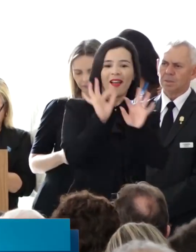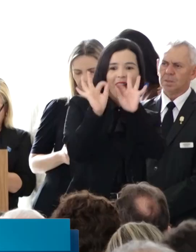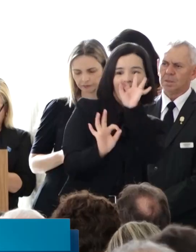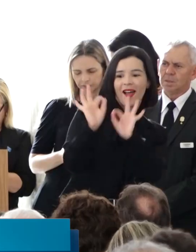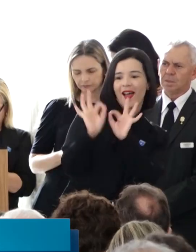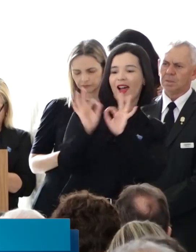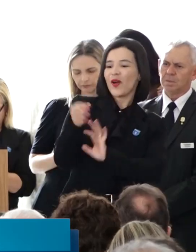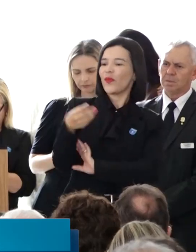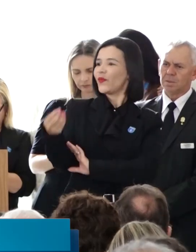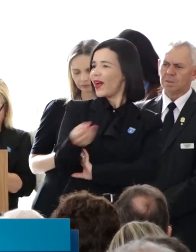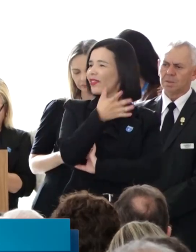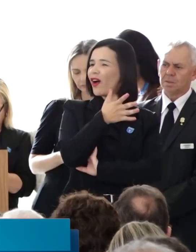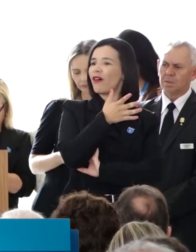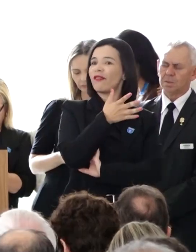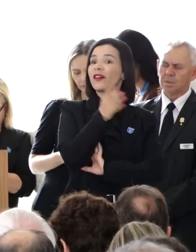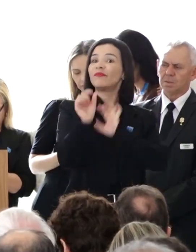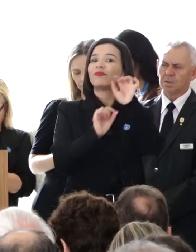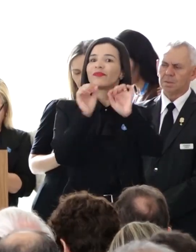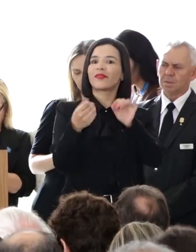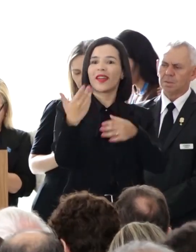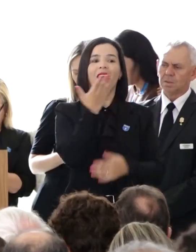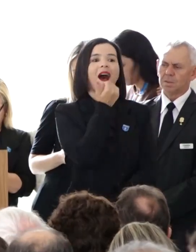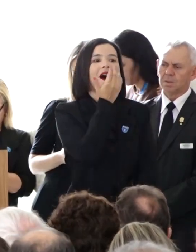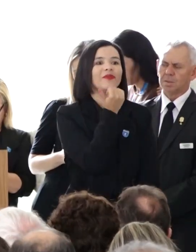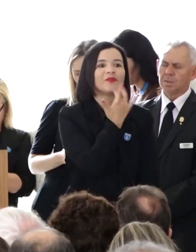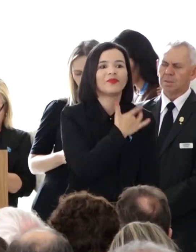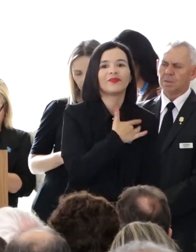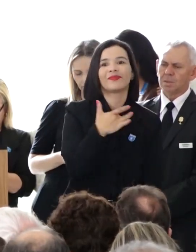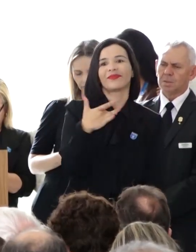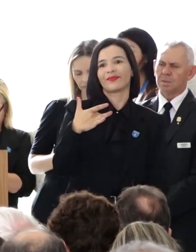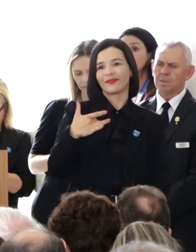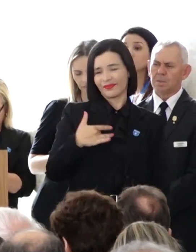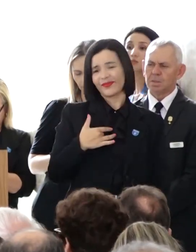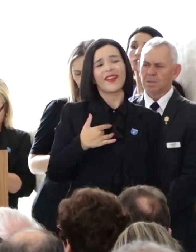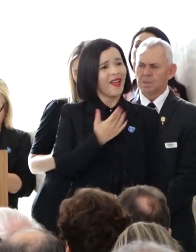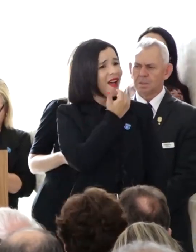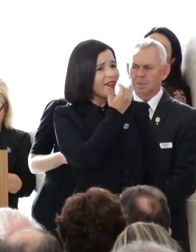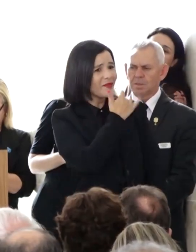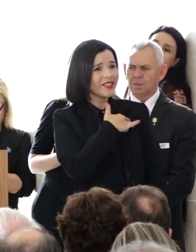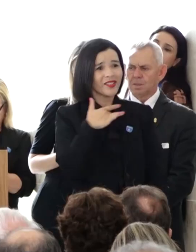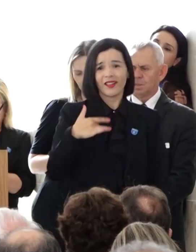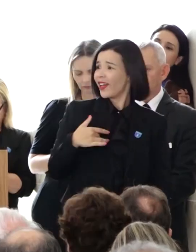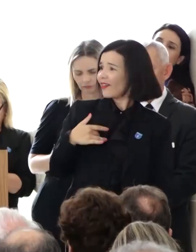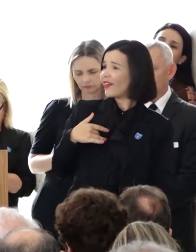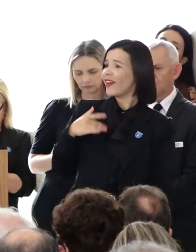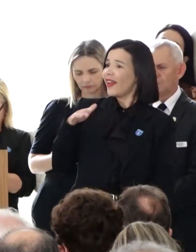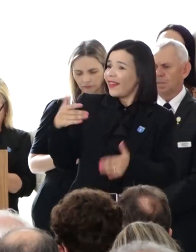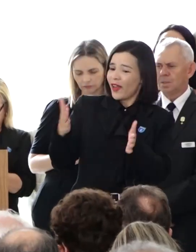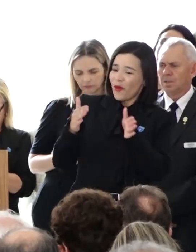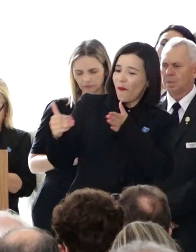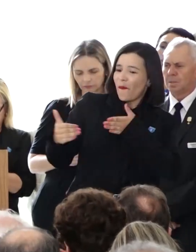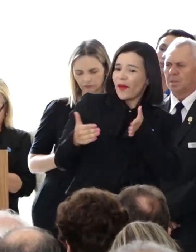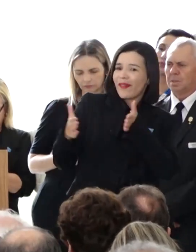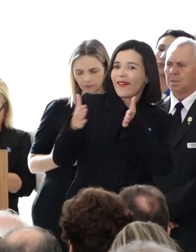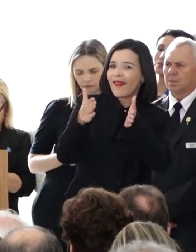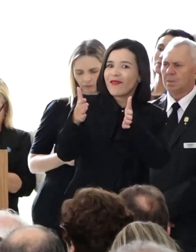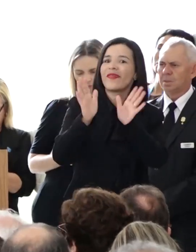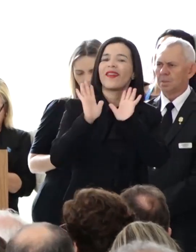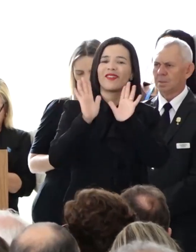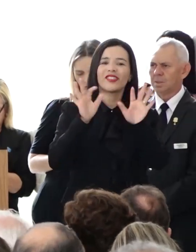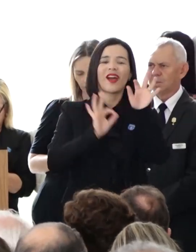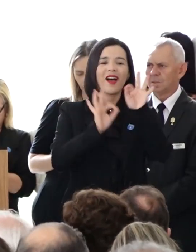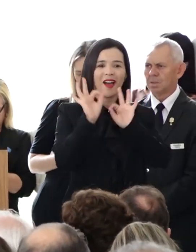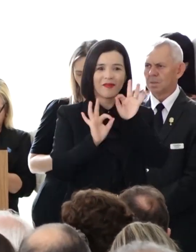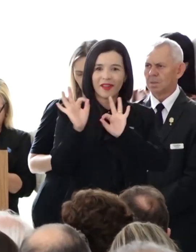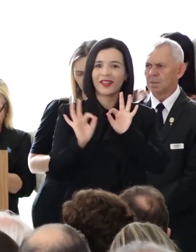tem um novo olhar, alimentação saudável. Alimentação saudável. É esse caminho que já